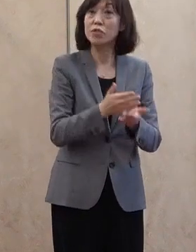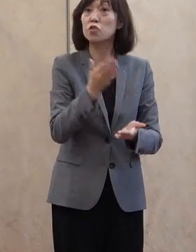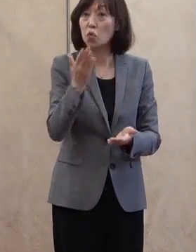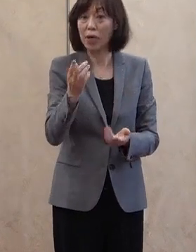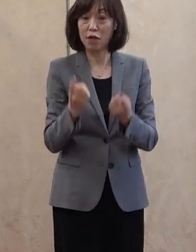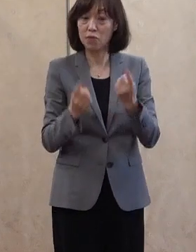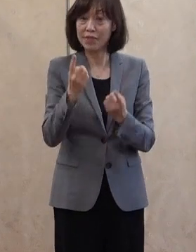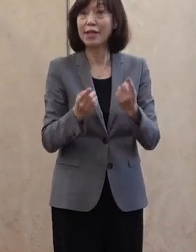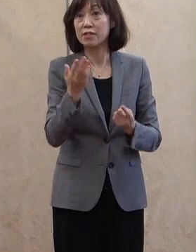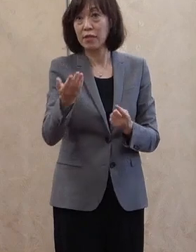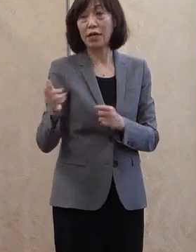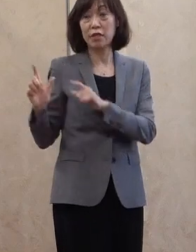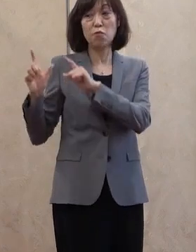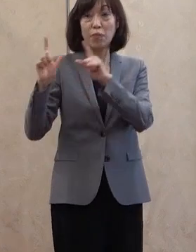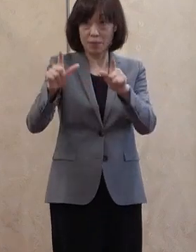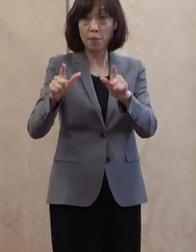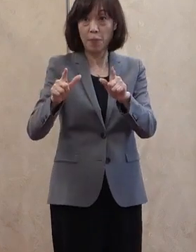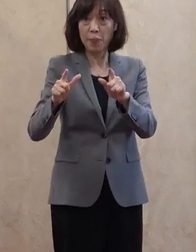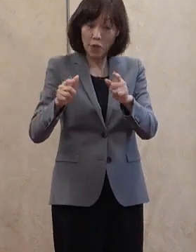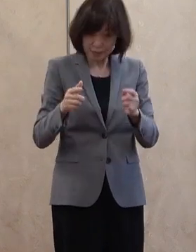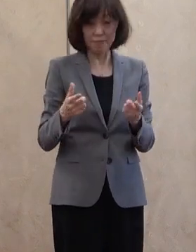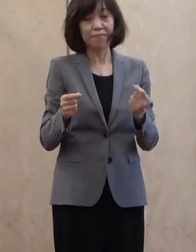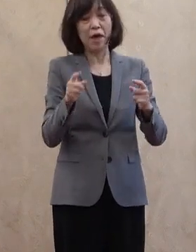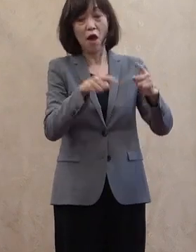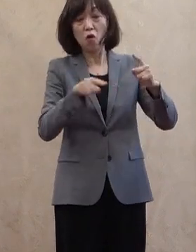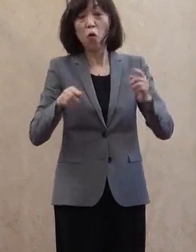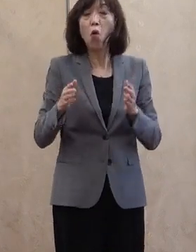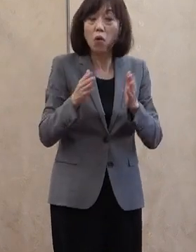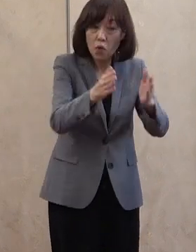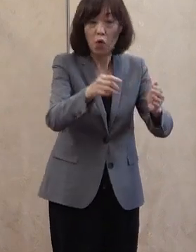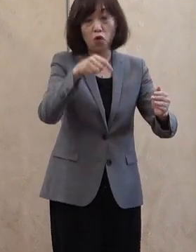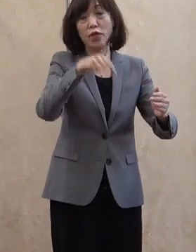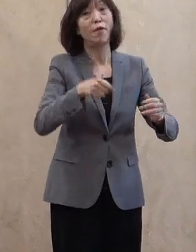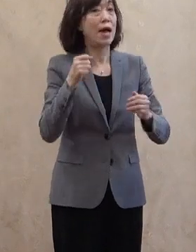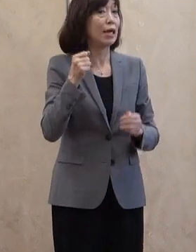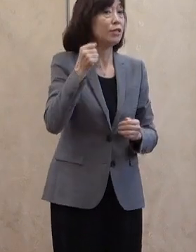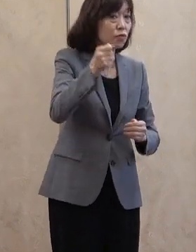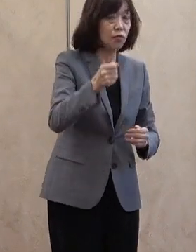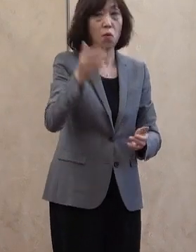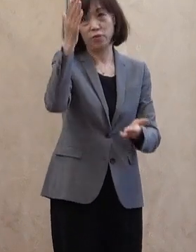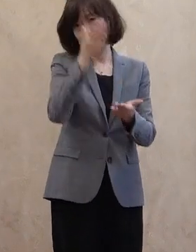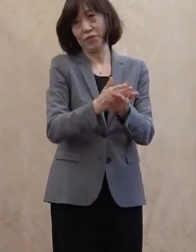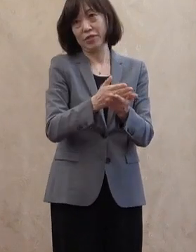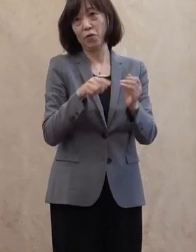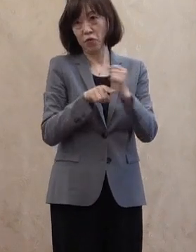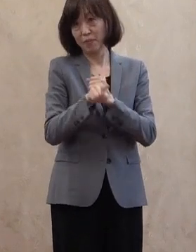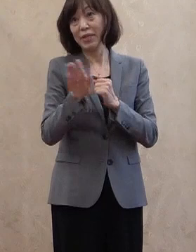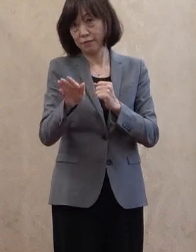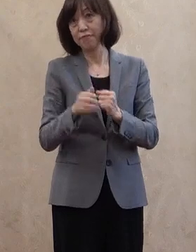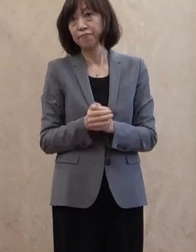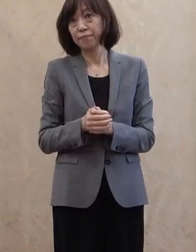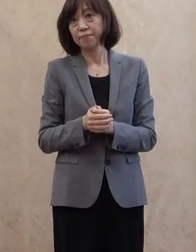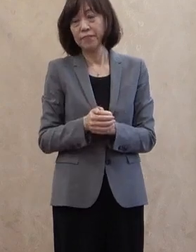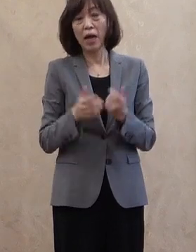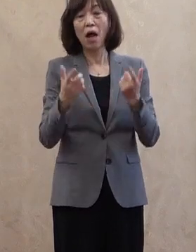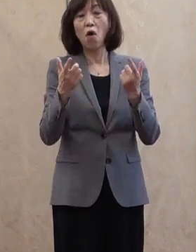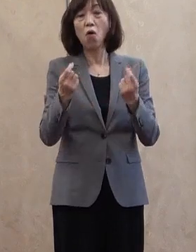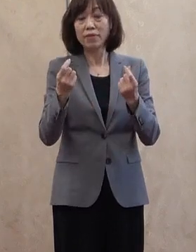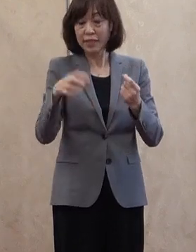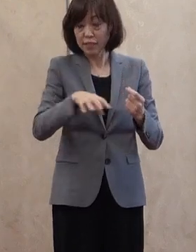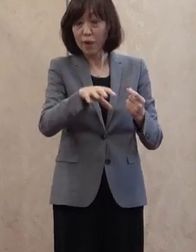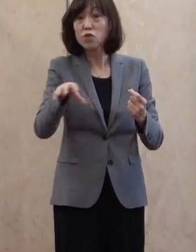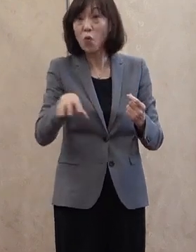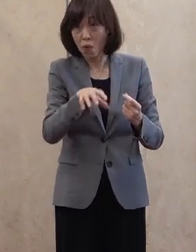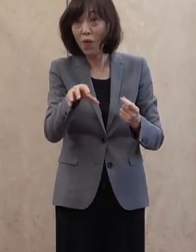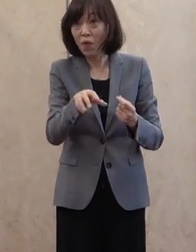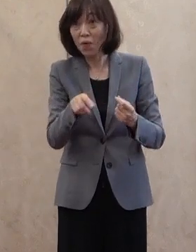しょうか。 行動における聖火リレーの中止です。ですので、同じところをぐるぐる回る聖